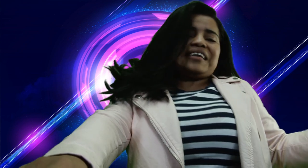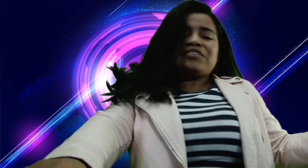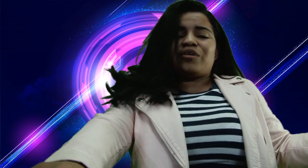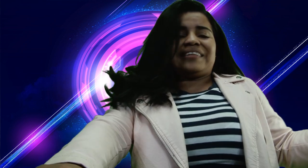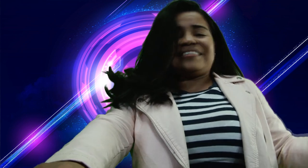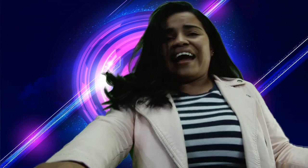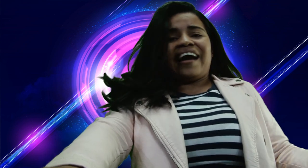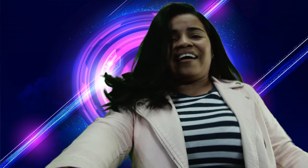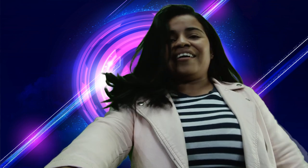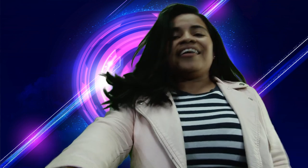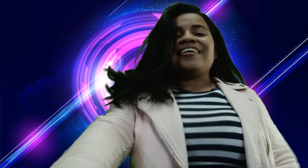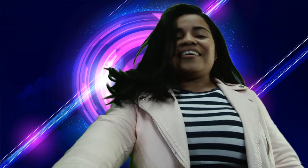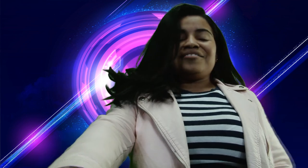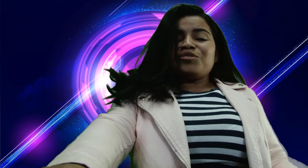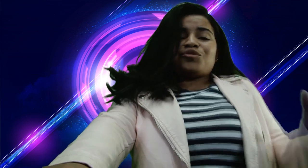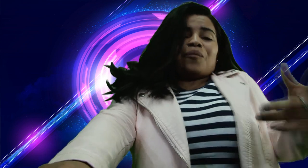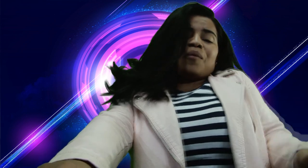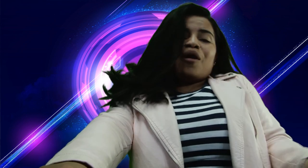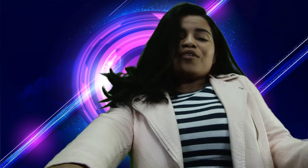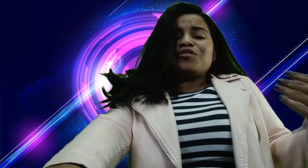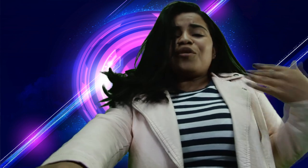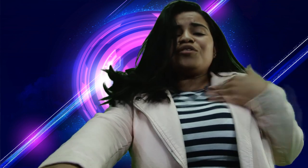entre los su bolso